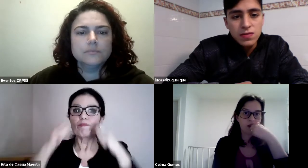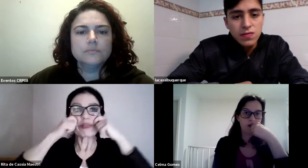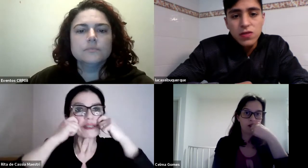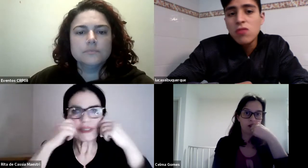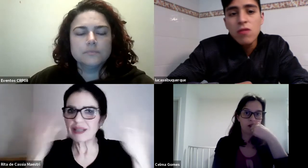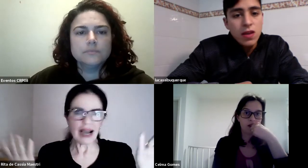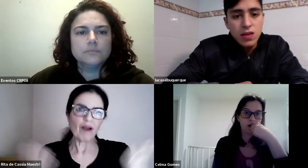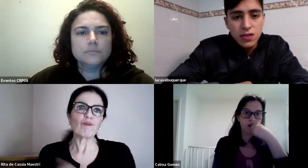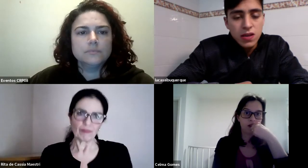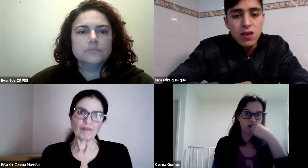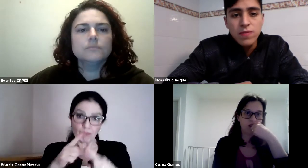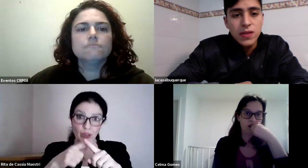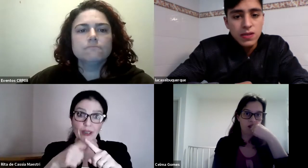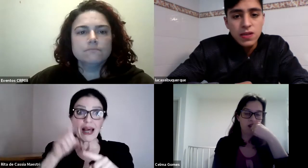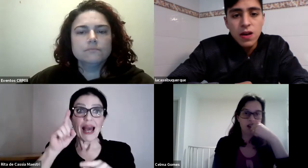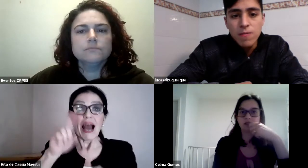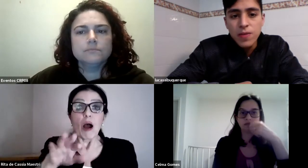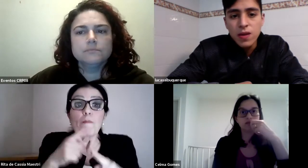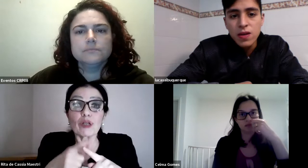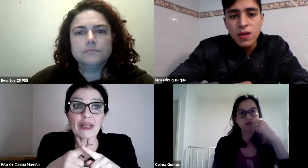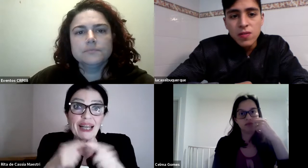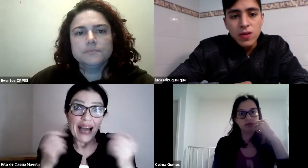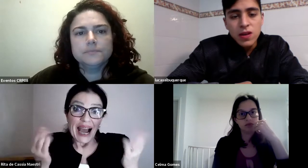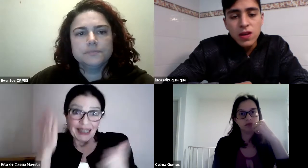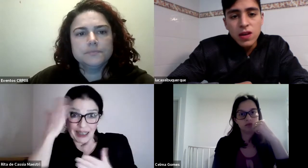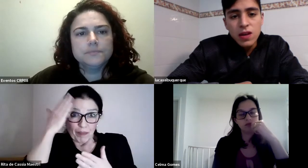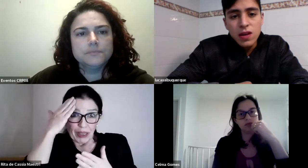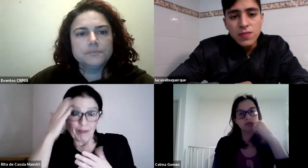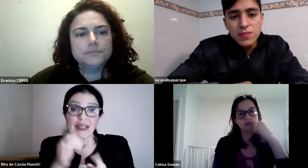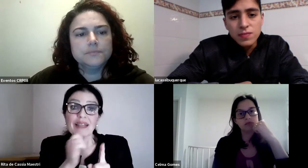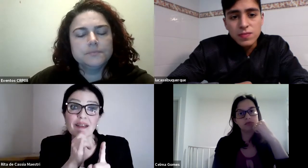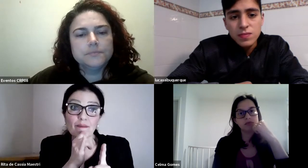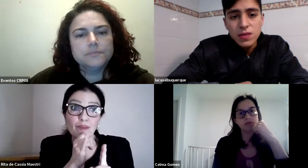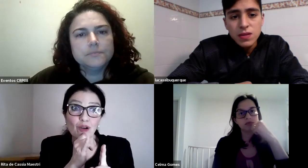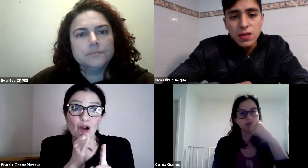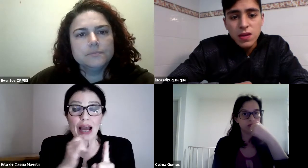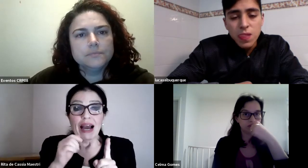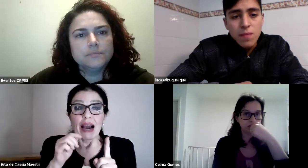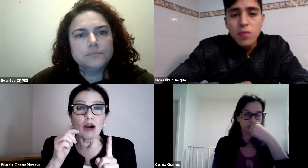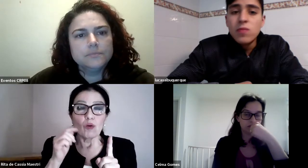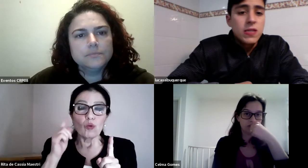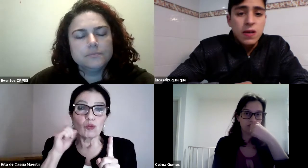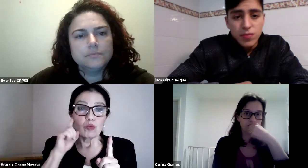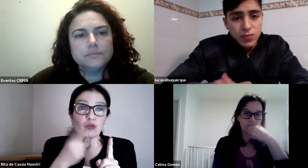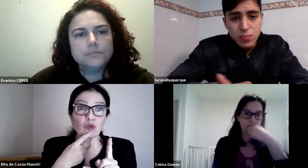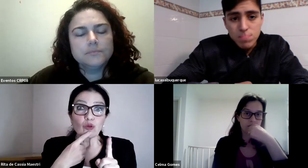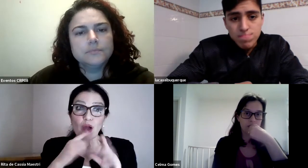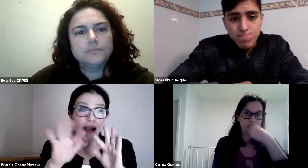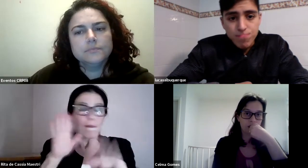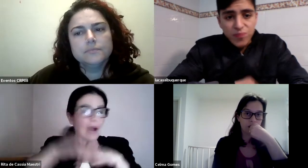realizados, virtualmente que seja ou presencial. Por quê? Porque, um